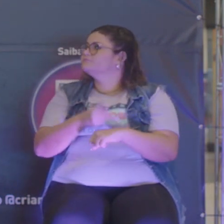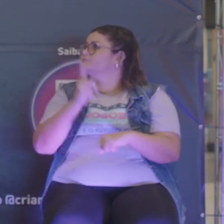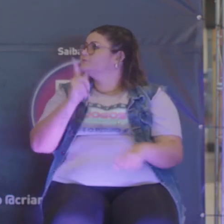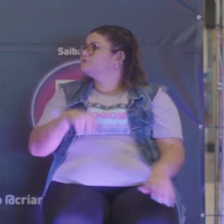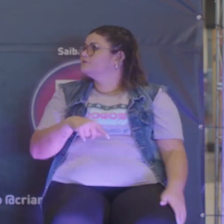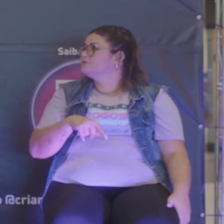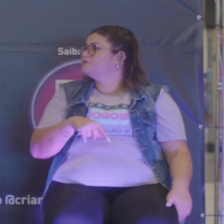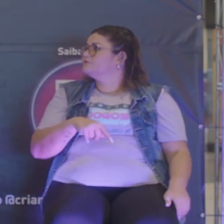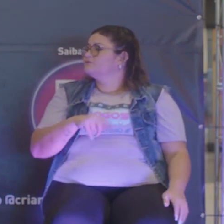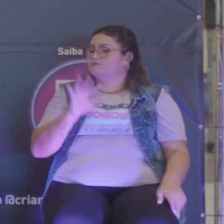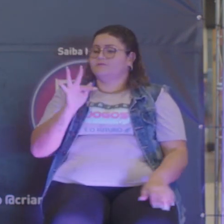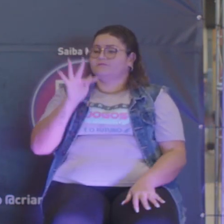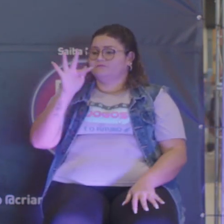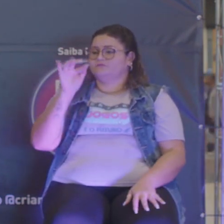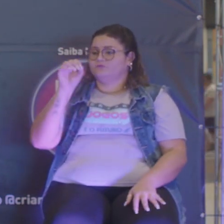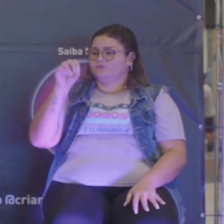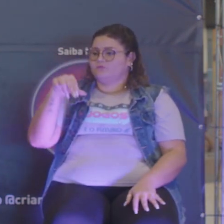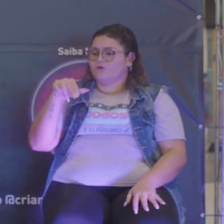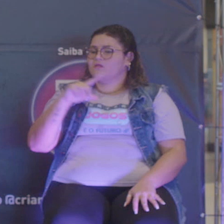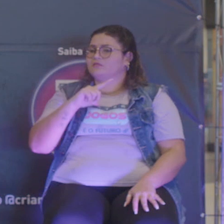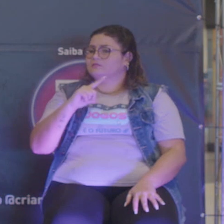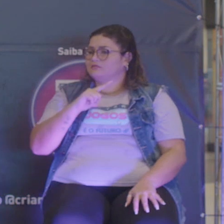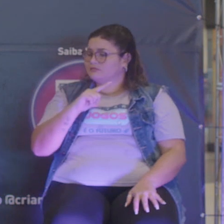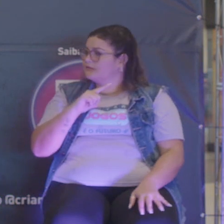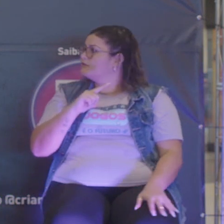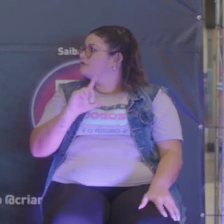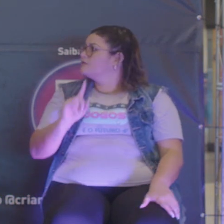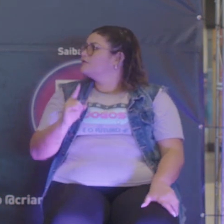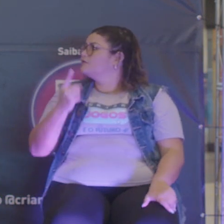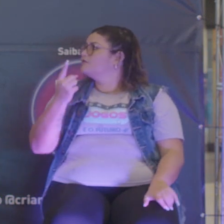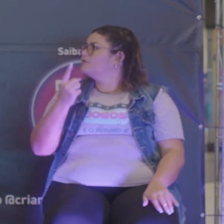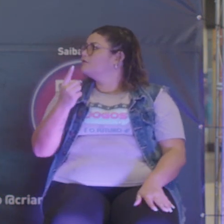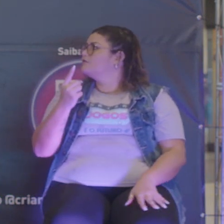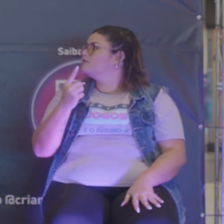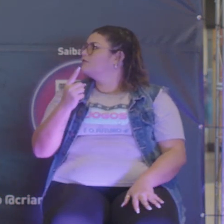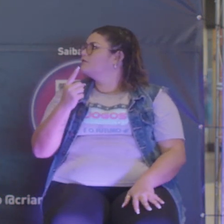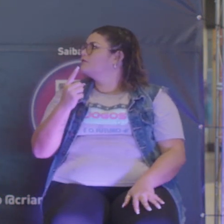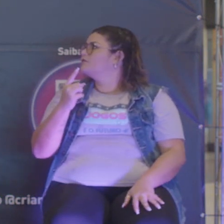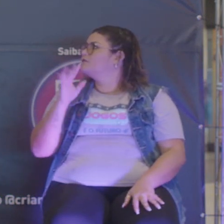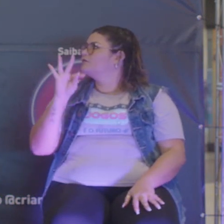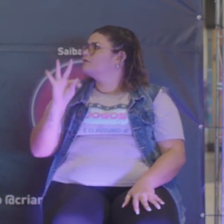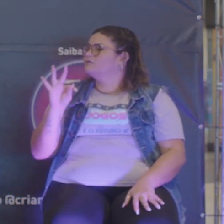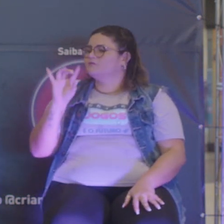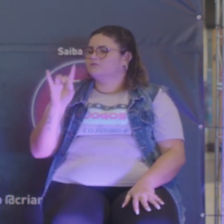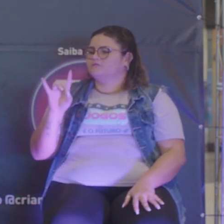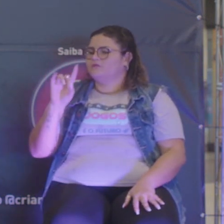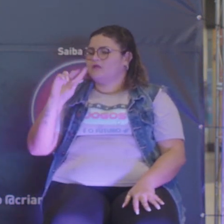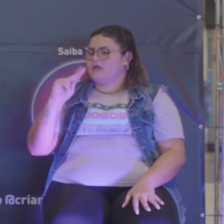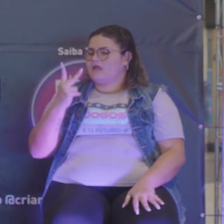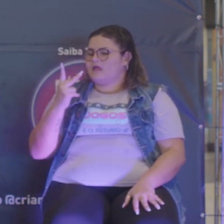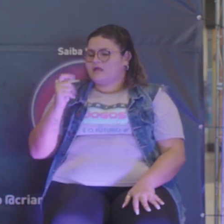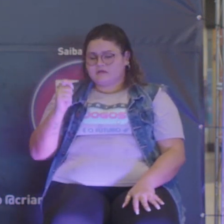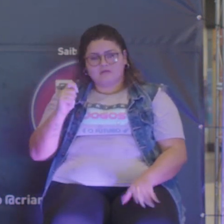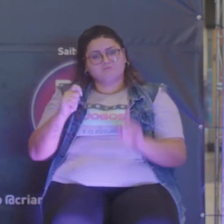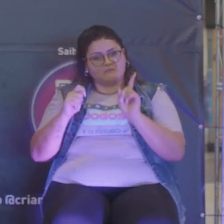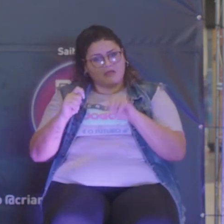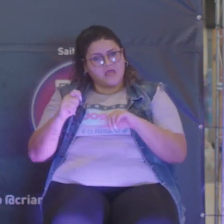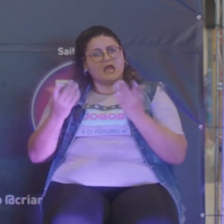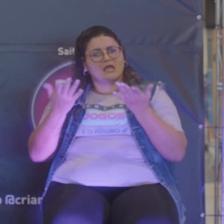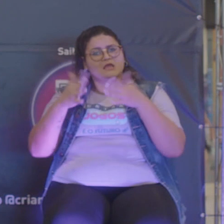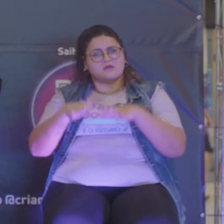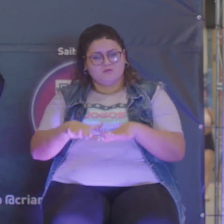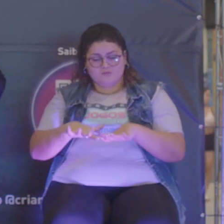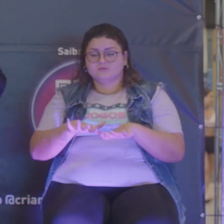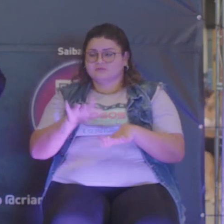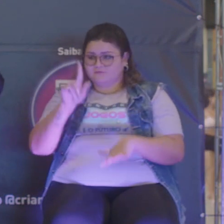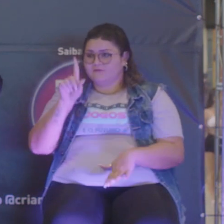time, o time do Futuro On, tem uma pessoa com TDAH. Então, é super inclusivo o